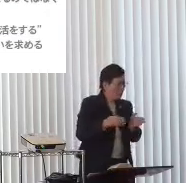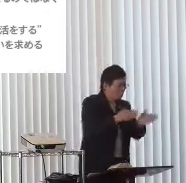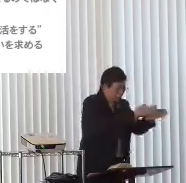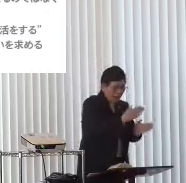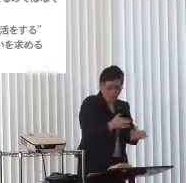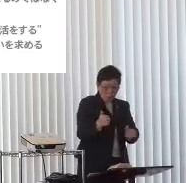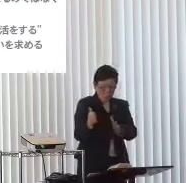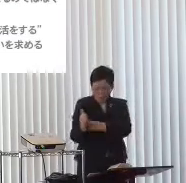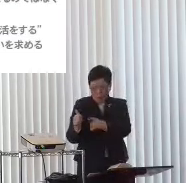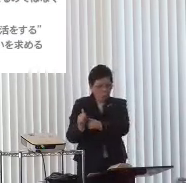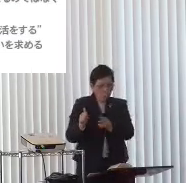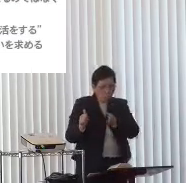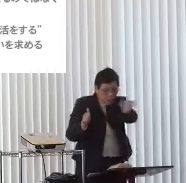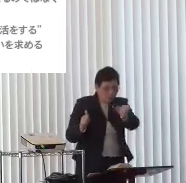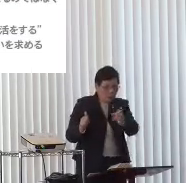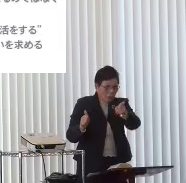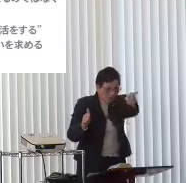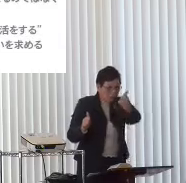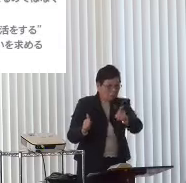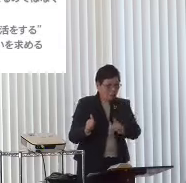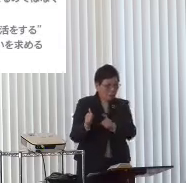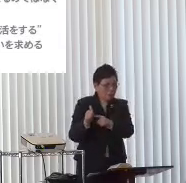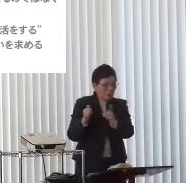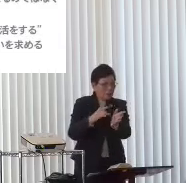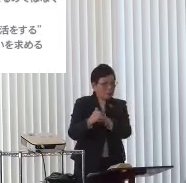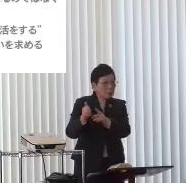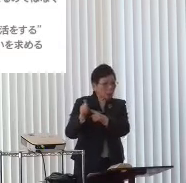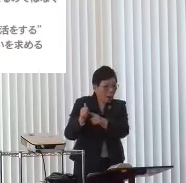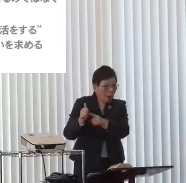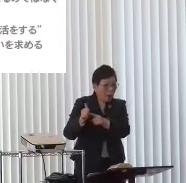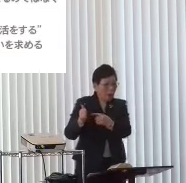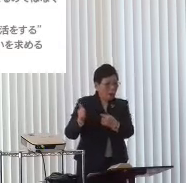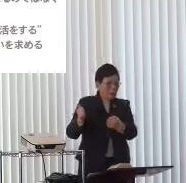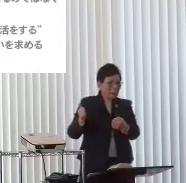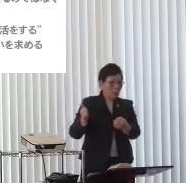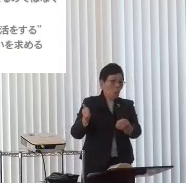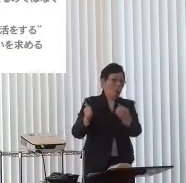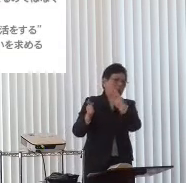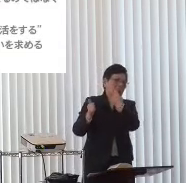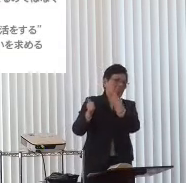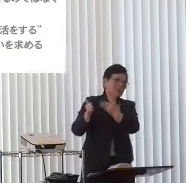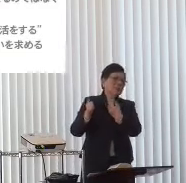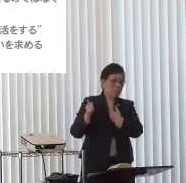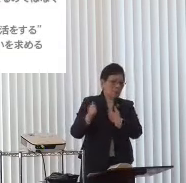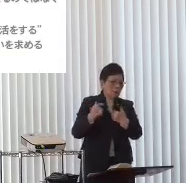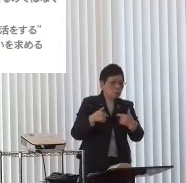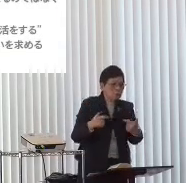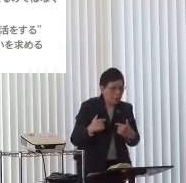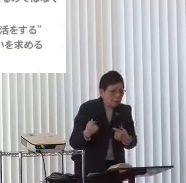主に従って歩むというのはまさにこの主の声に聞き従うということですよね。